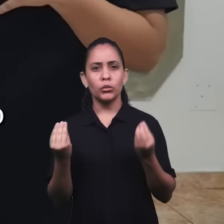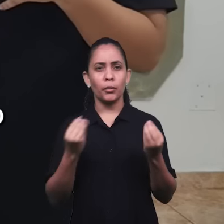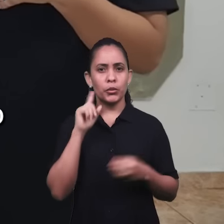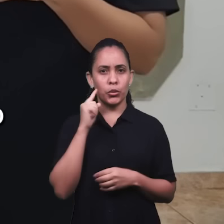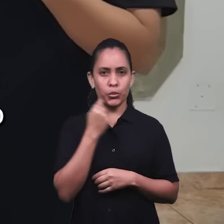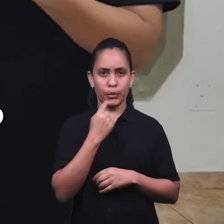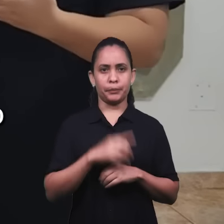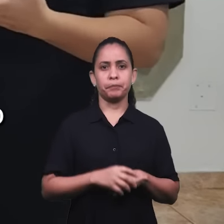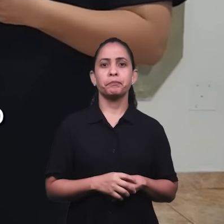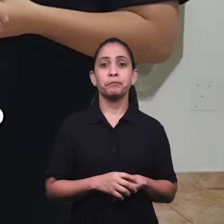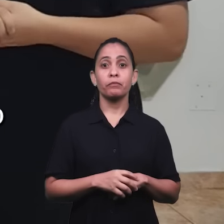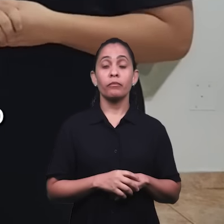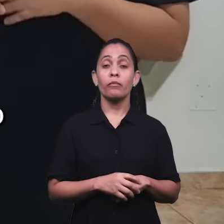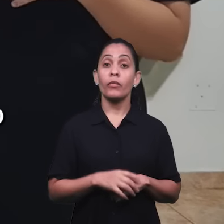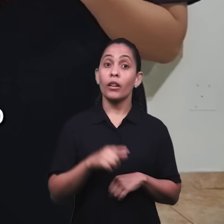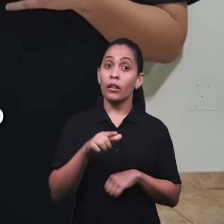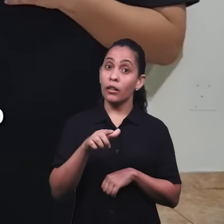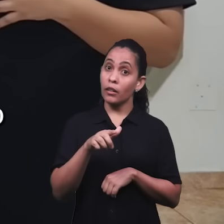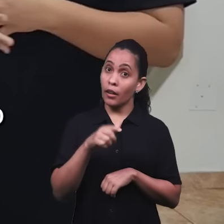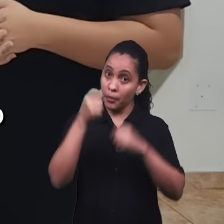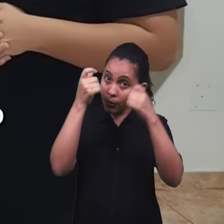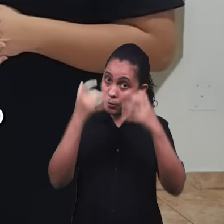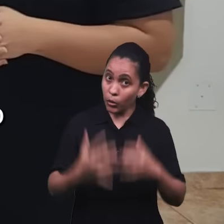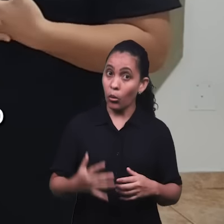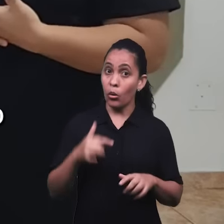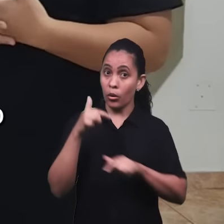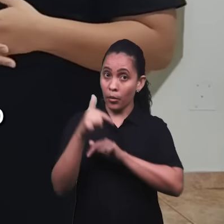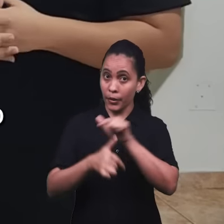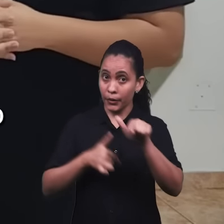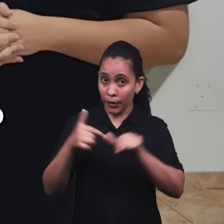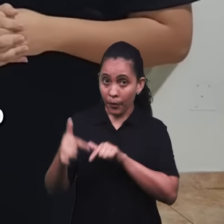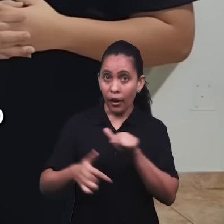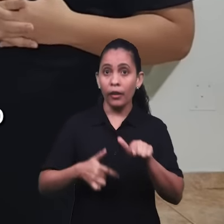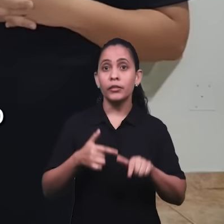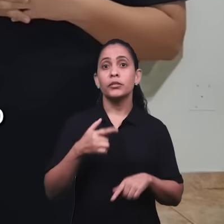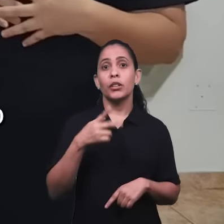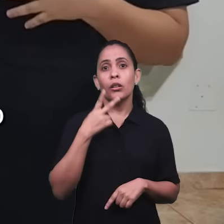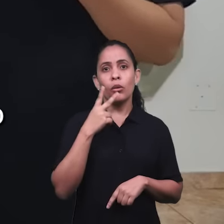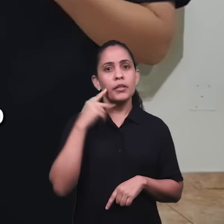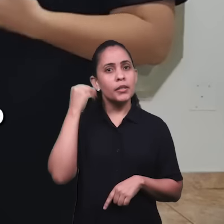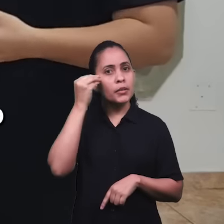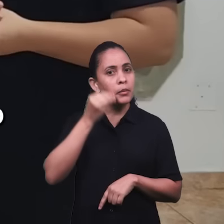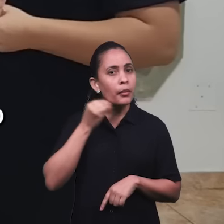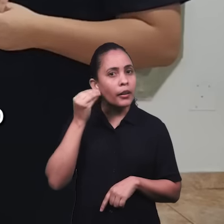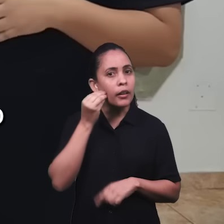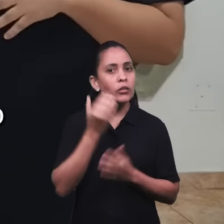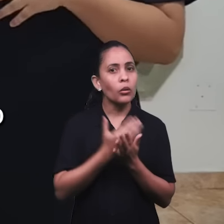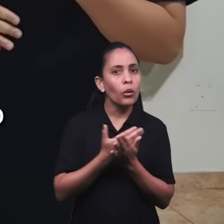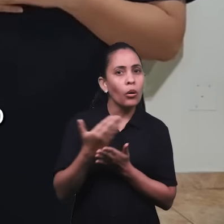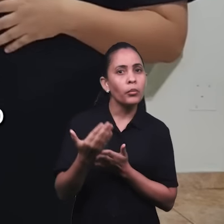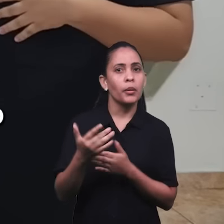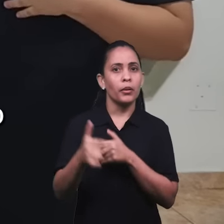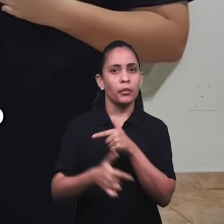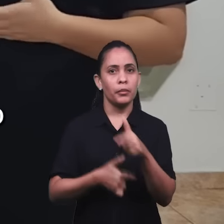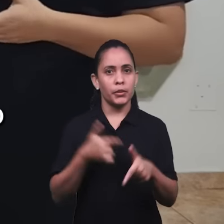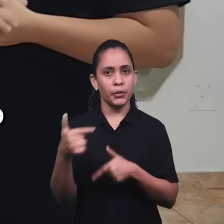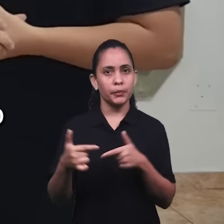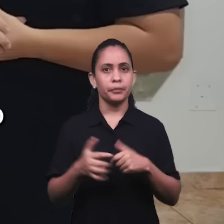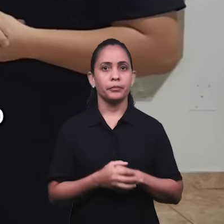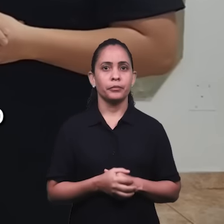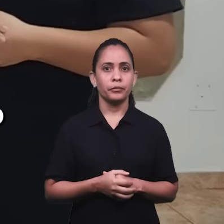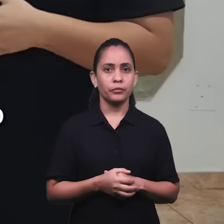nunca había visto o nunca había compartido con una persona sorda. Y ella me fue explicando, me fue contando